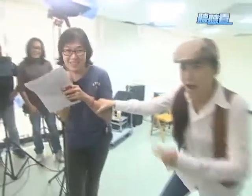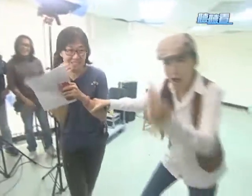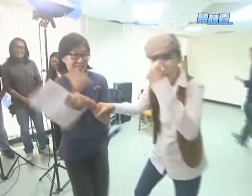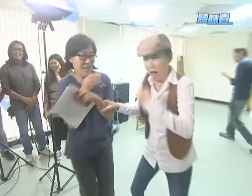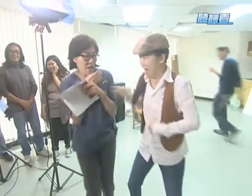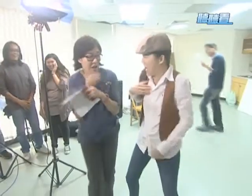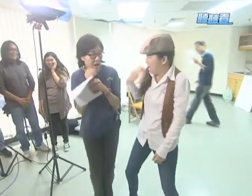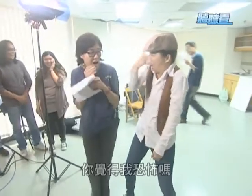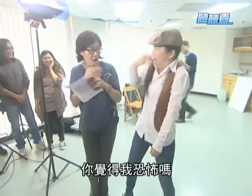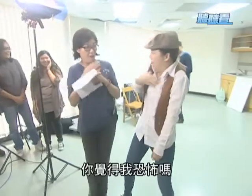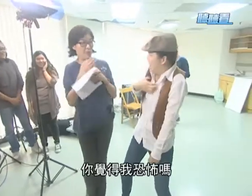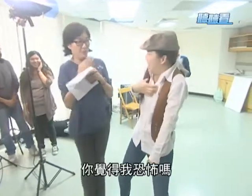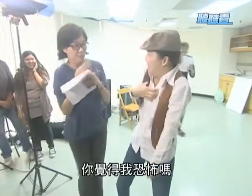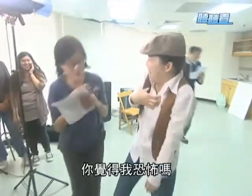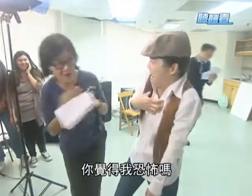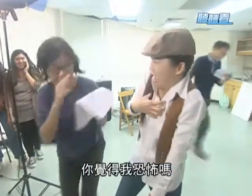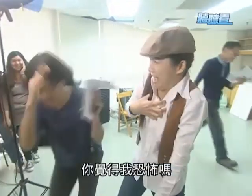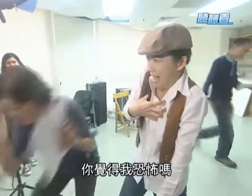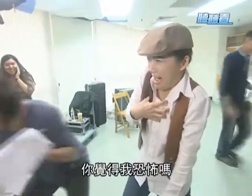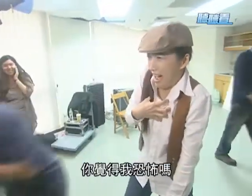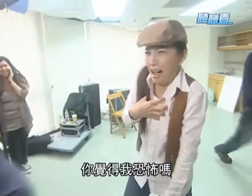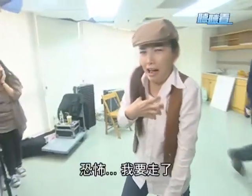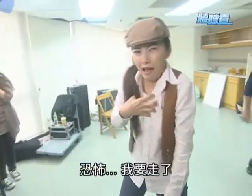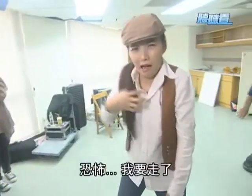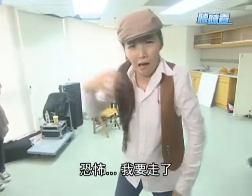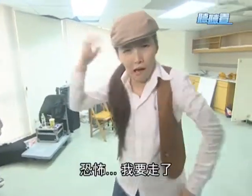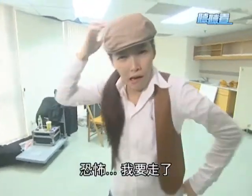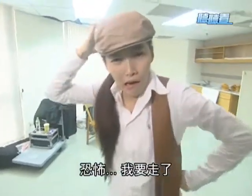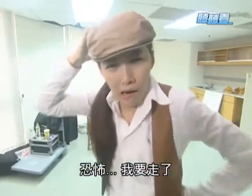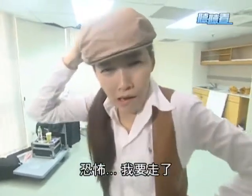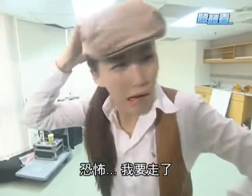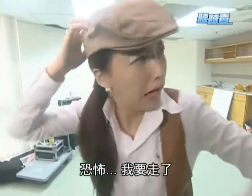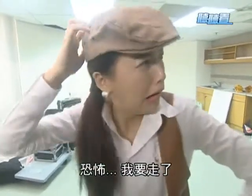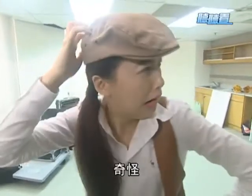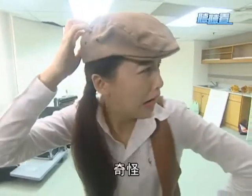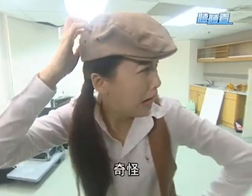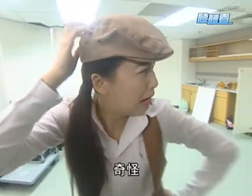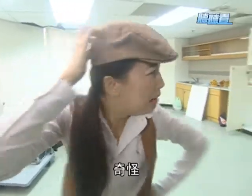哎呦，你觉得我恐怖吗？恐怖恐怖，我要走了。奇怪，